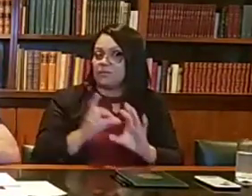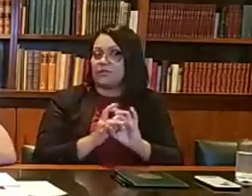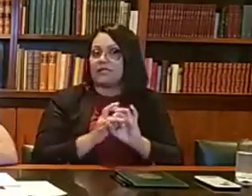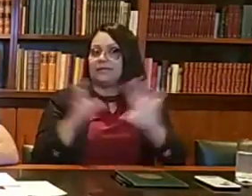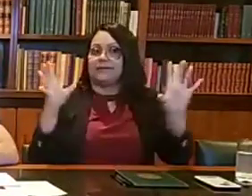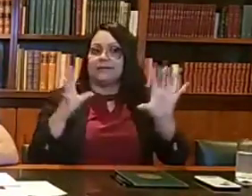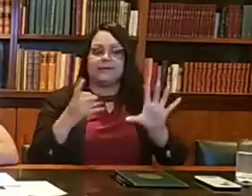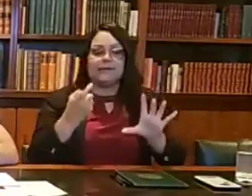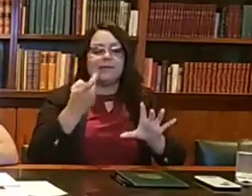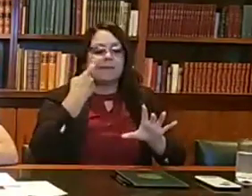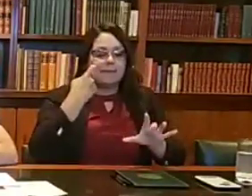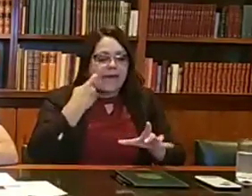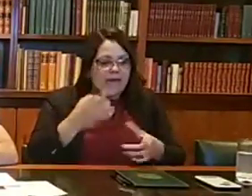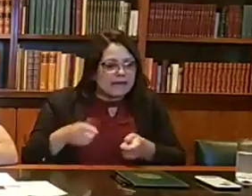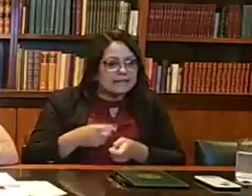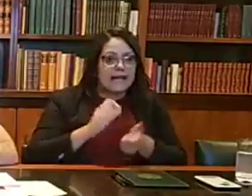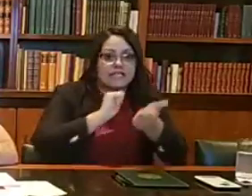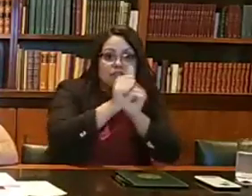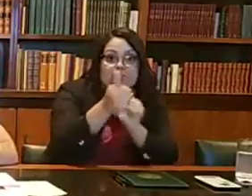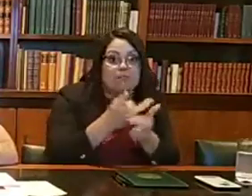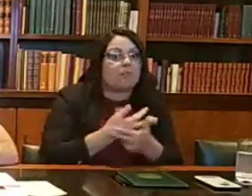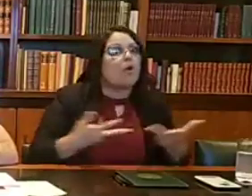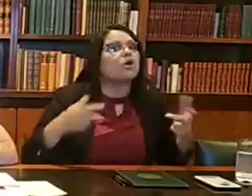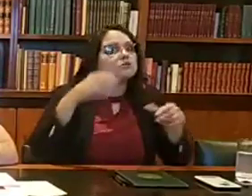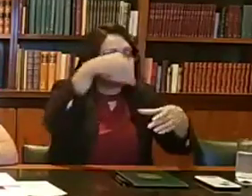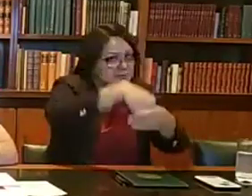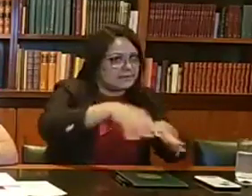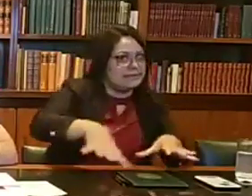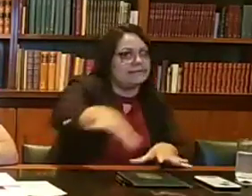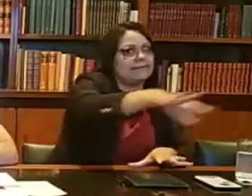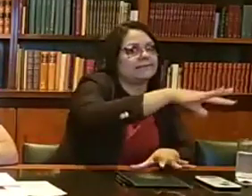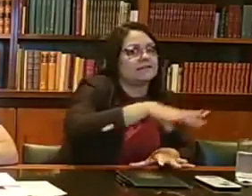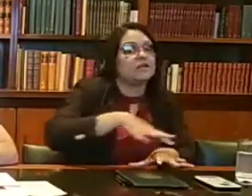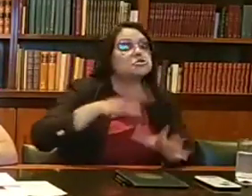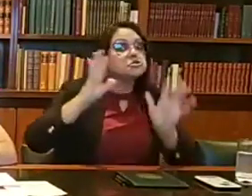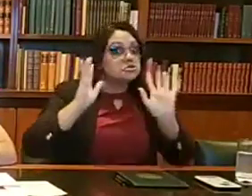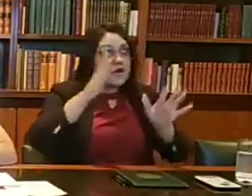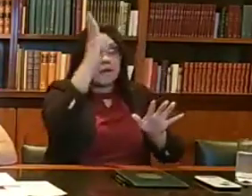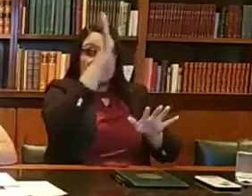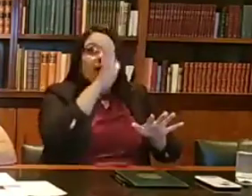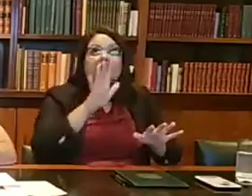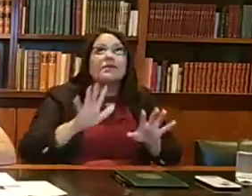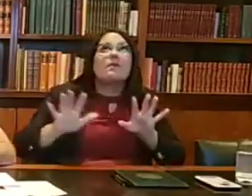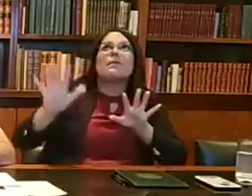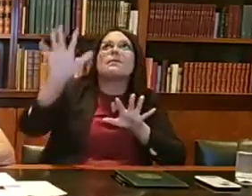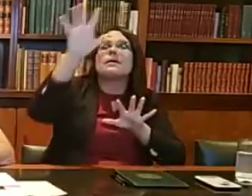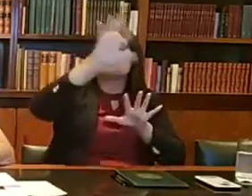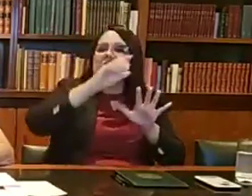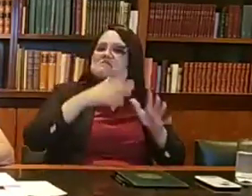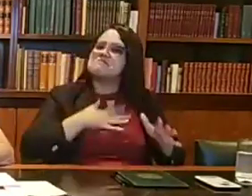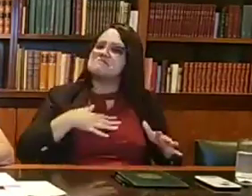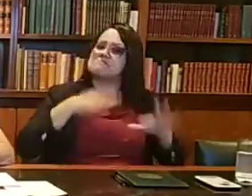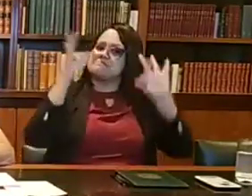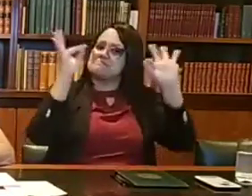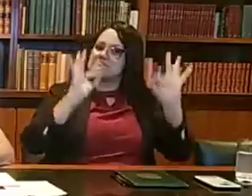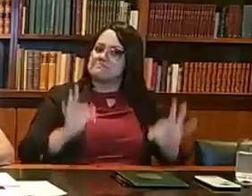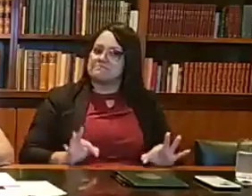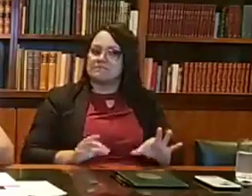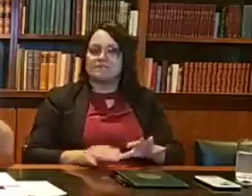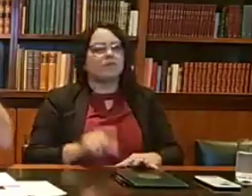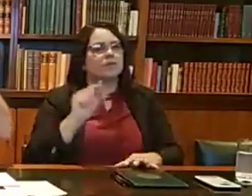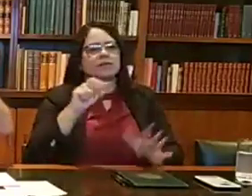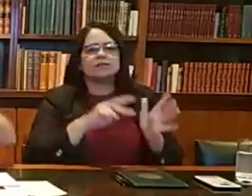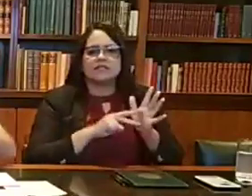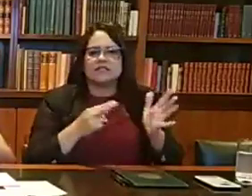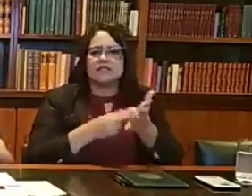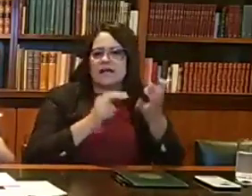há 3 semanas atrás. 3 semanas atrás. Foi liberado, isso aí foi comemorado em todo o Brasil. Todo o Brasil. Então o que é a pesca esportiva? Você